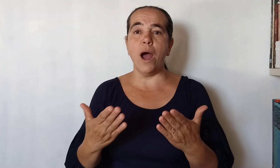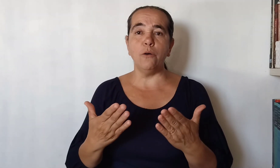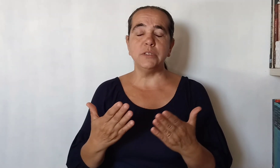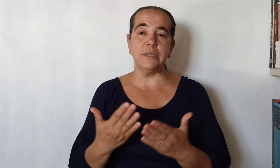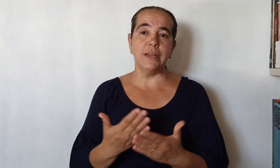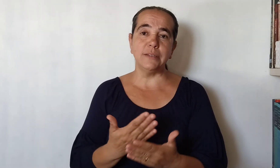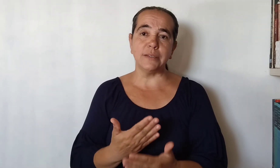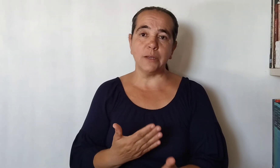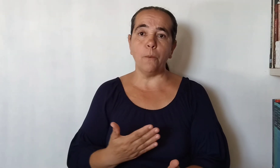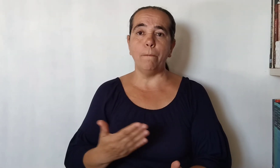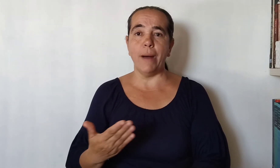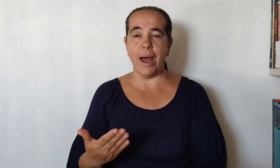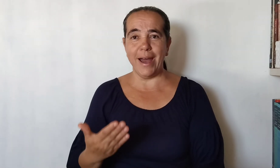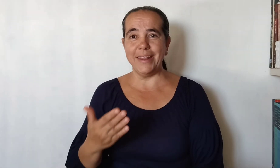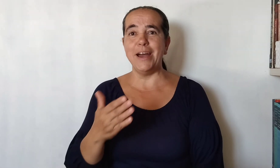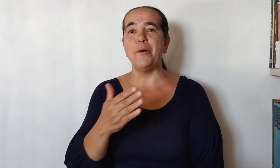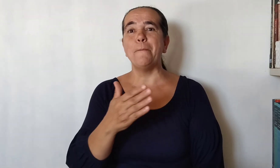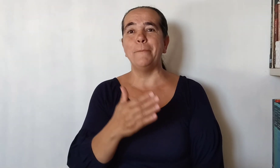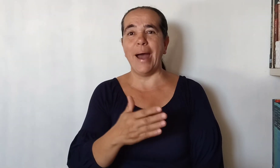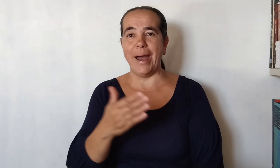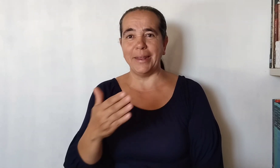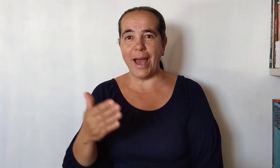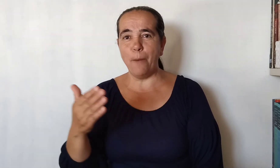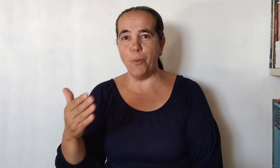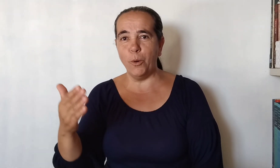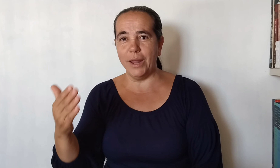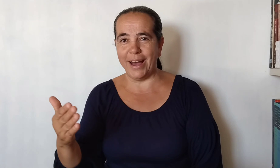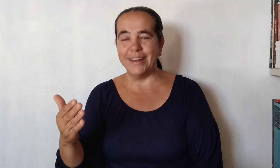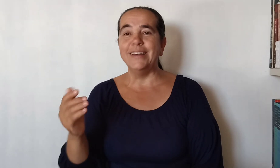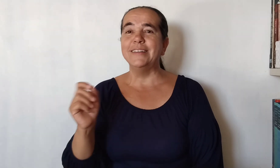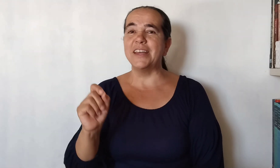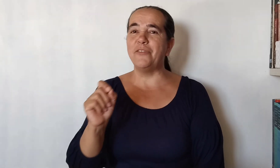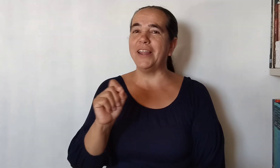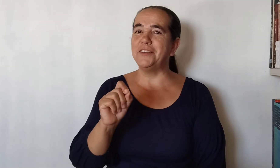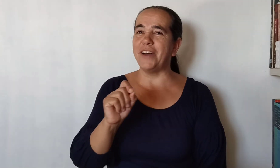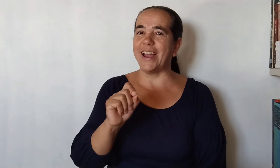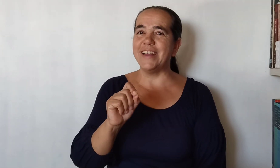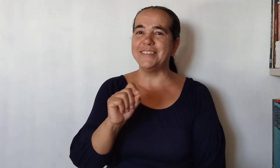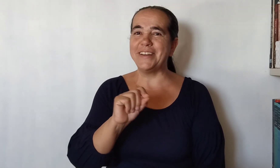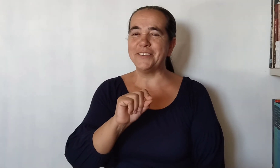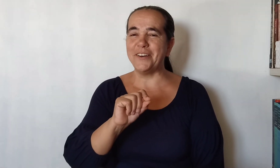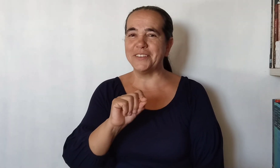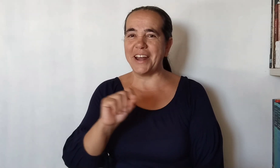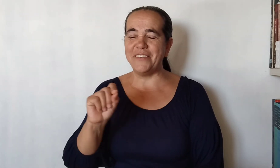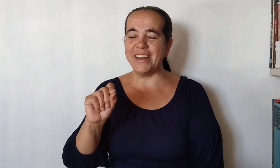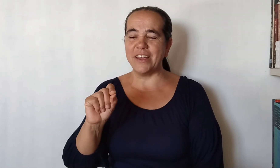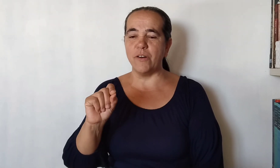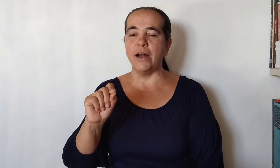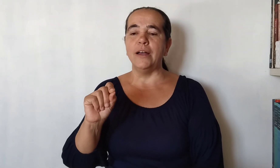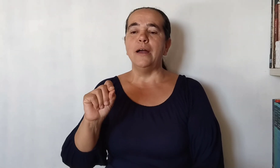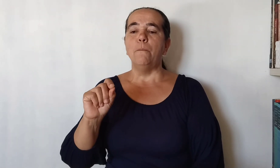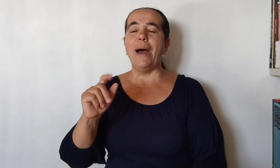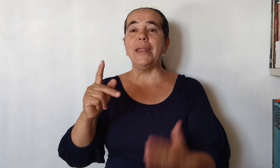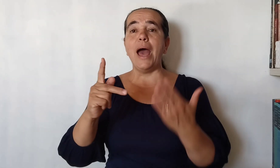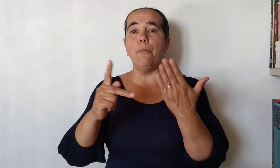qual sinalização para parábola. Tem que falar devagar, senão dá um trava-língua.